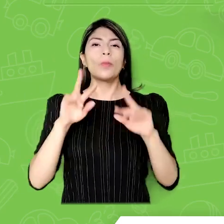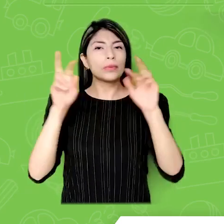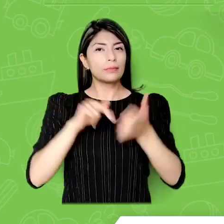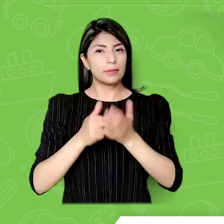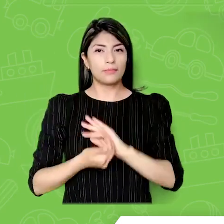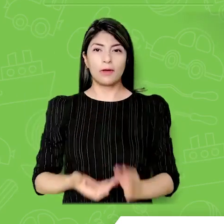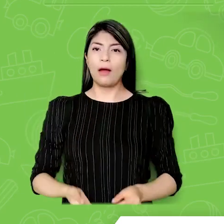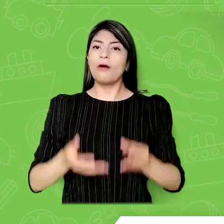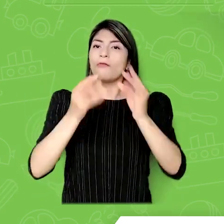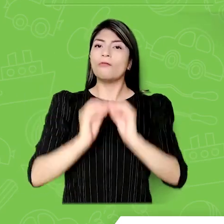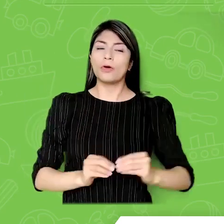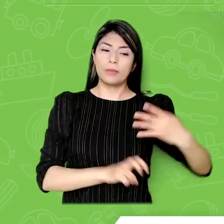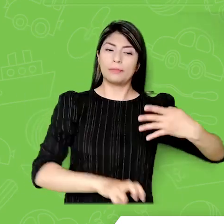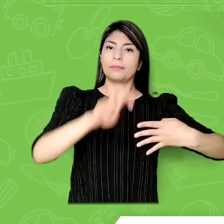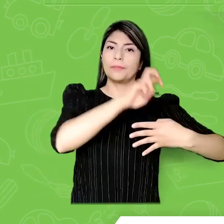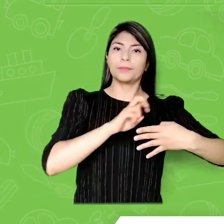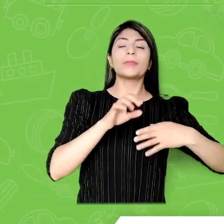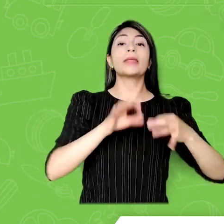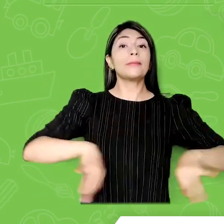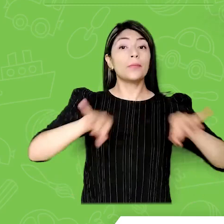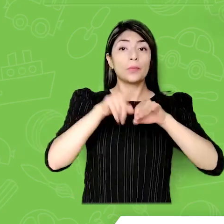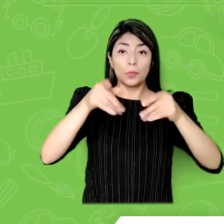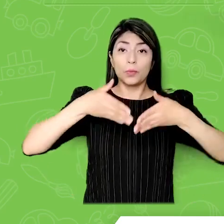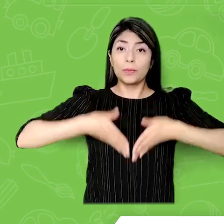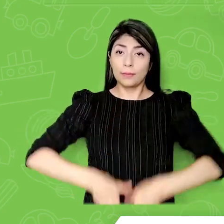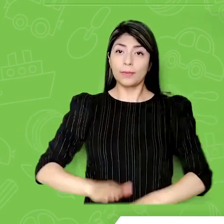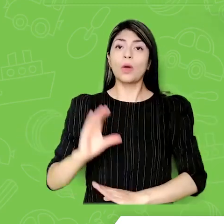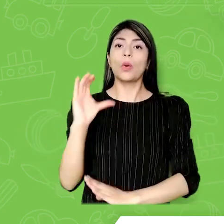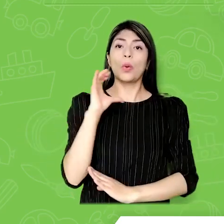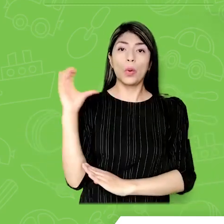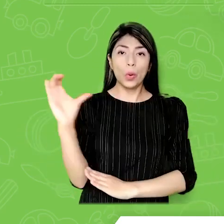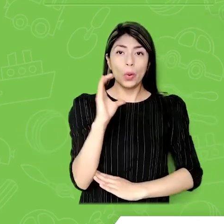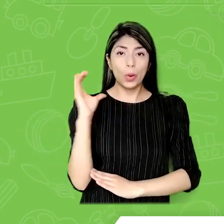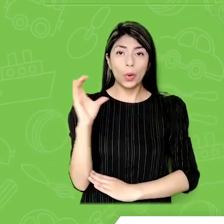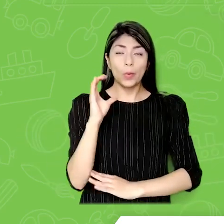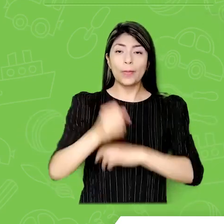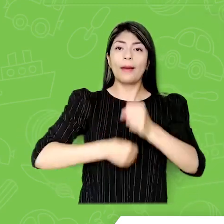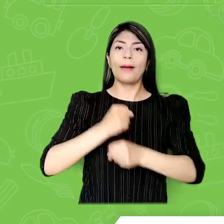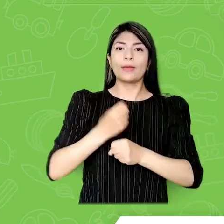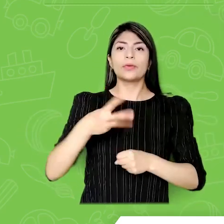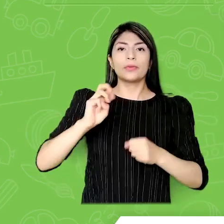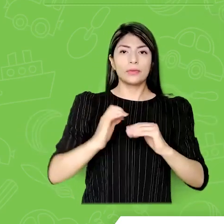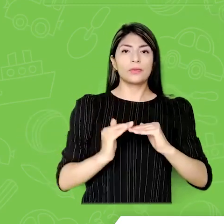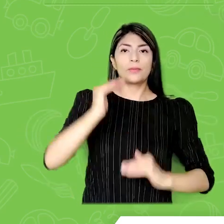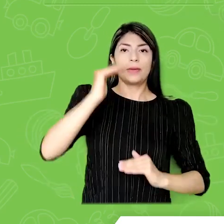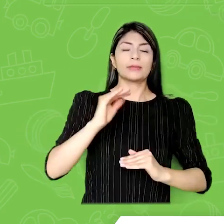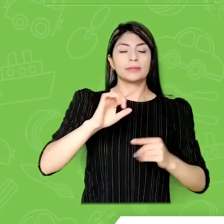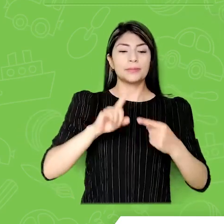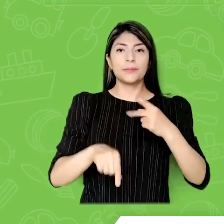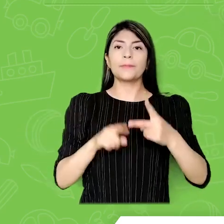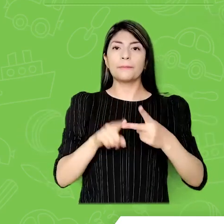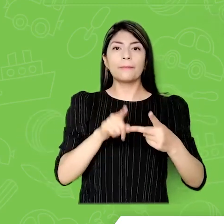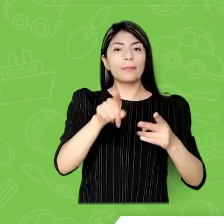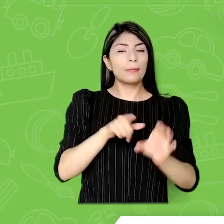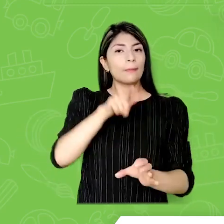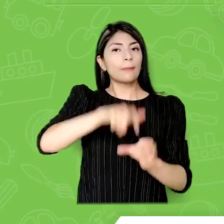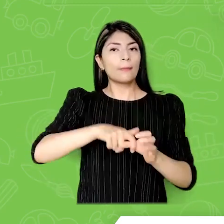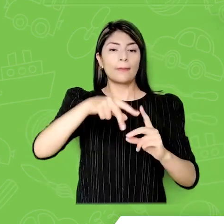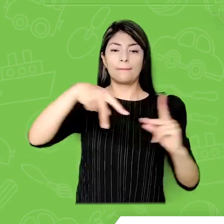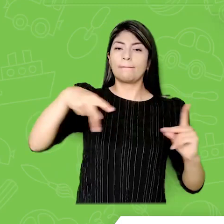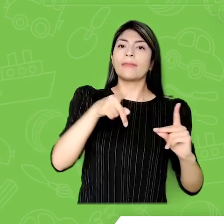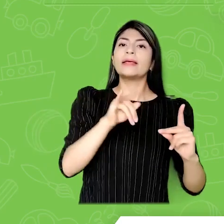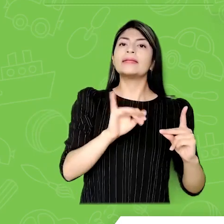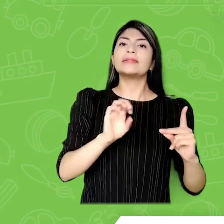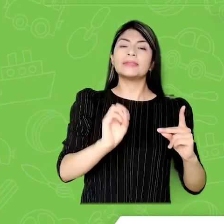colombiano mayor de edad. 2. Registrarse en el SIMO. 3. Aceptar en su totalidad las